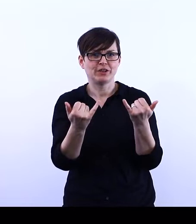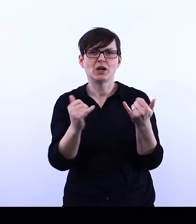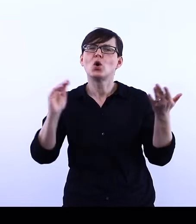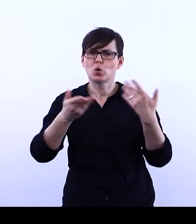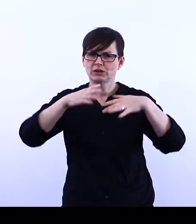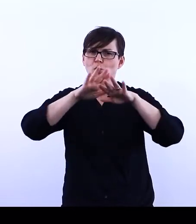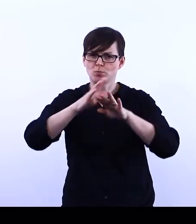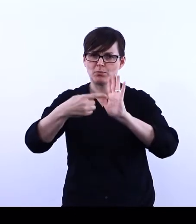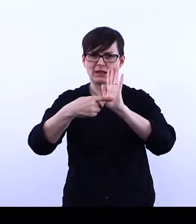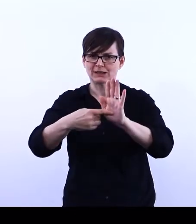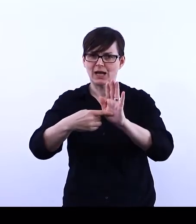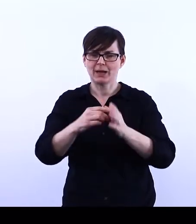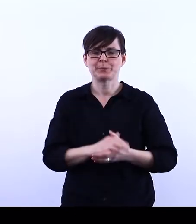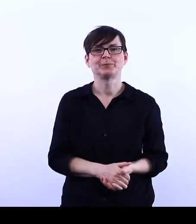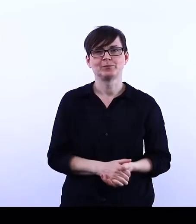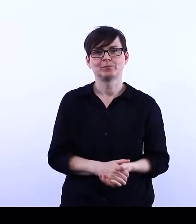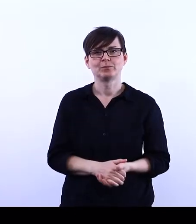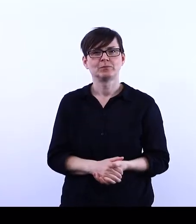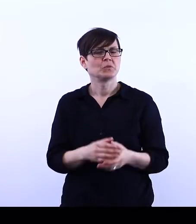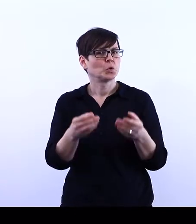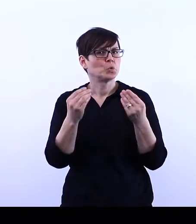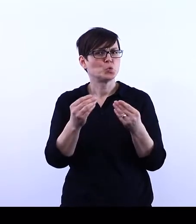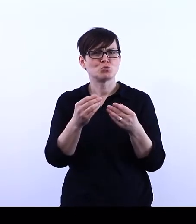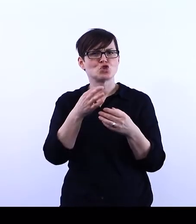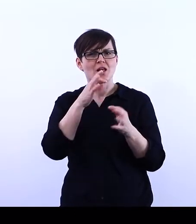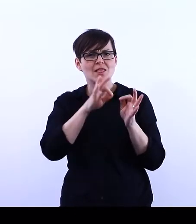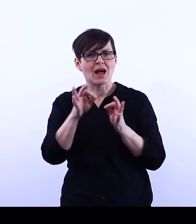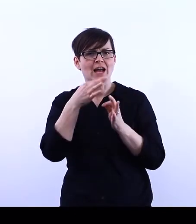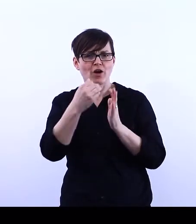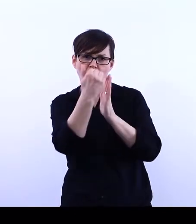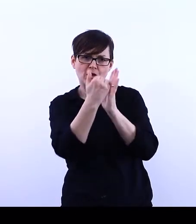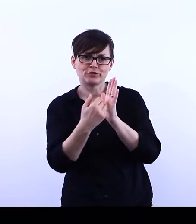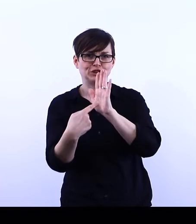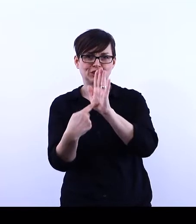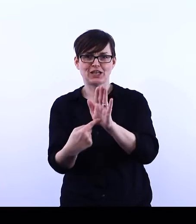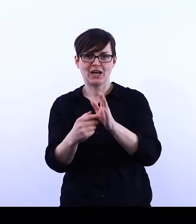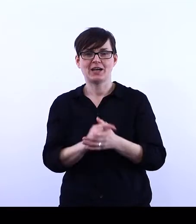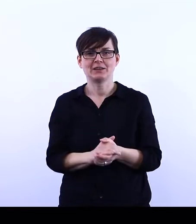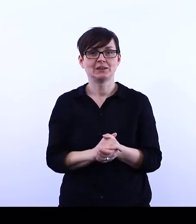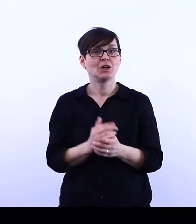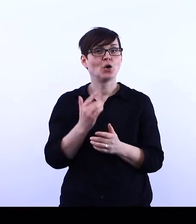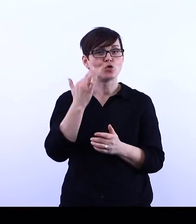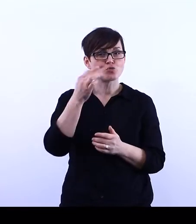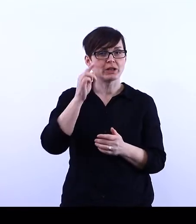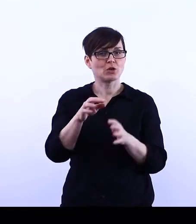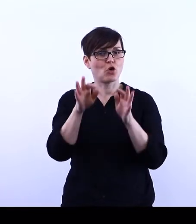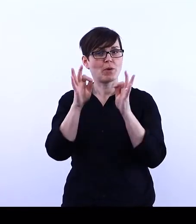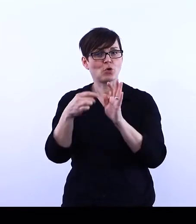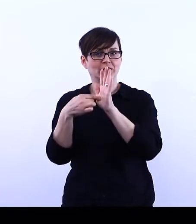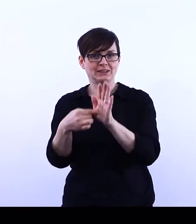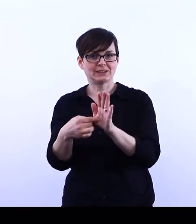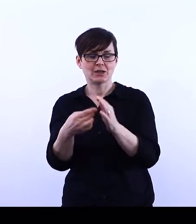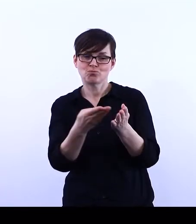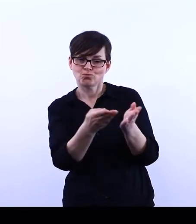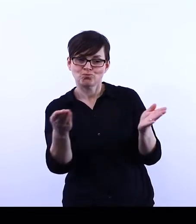ich einen kurzen Überblick geben, nochmal so ein paar Leitfragen, die sich auch stellen und dann auch nochmal ganz konkret, welche Projekte oder